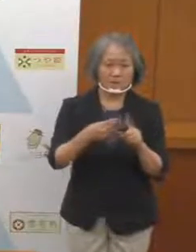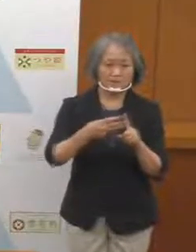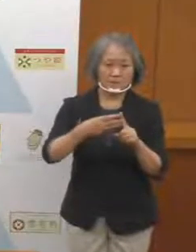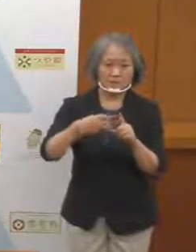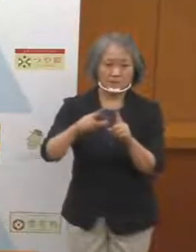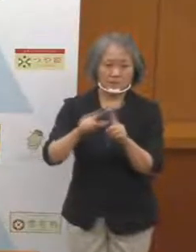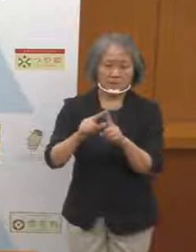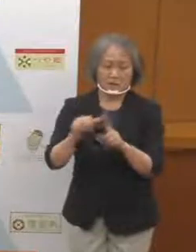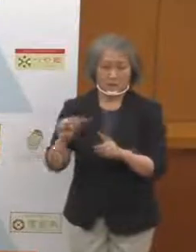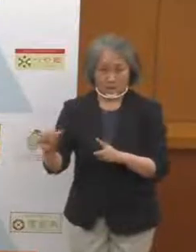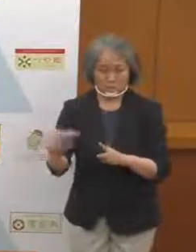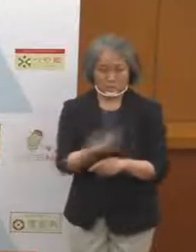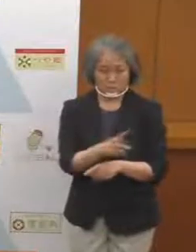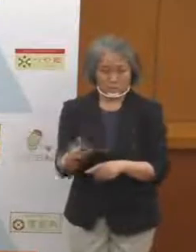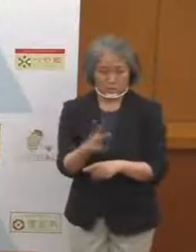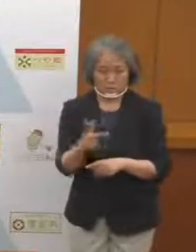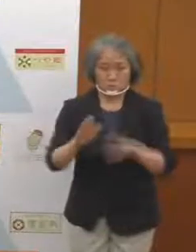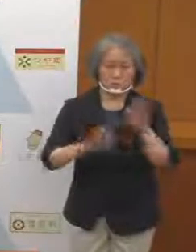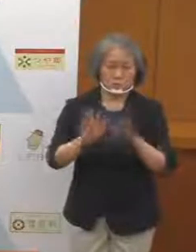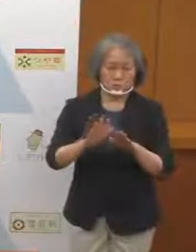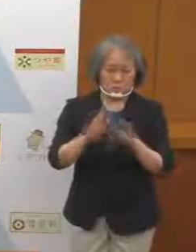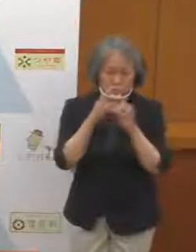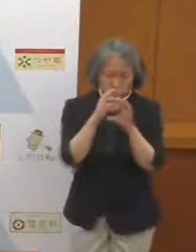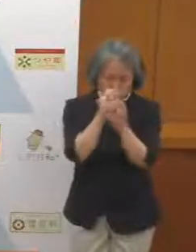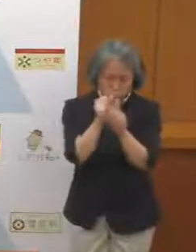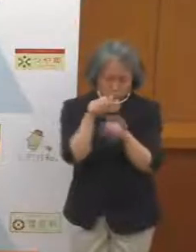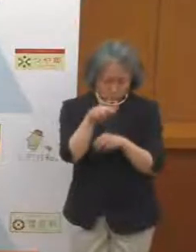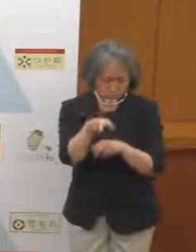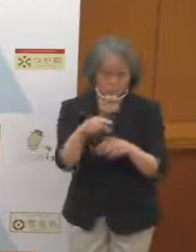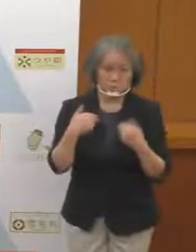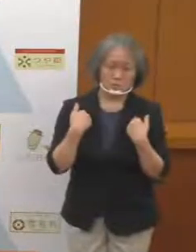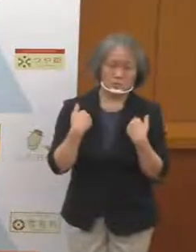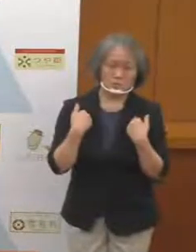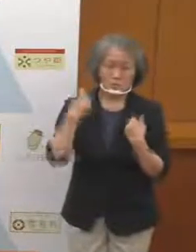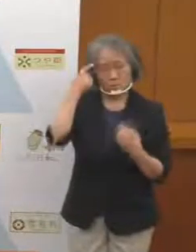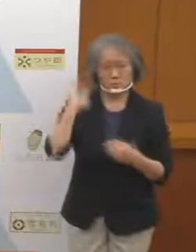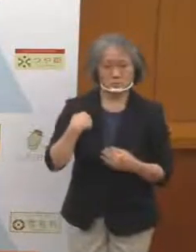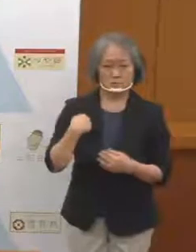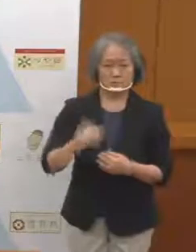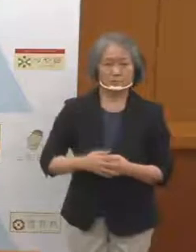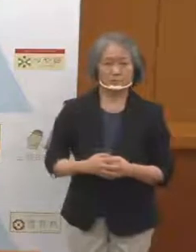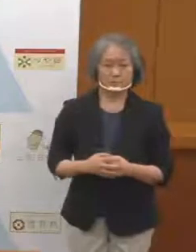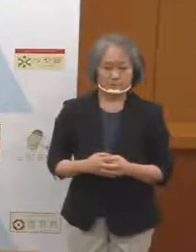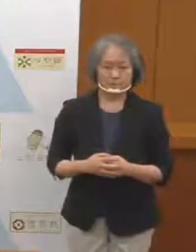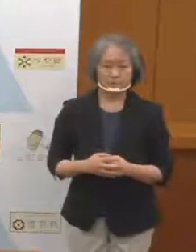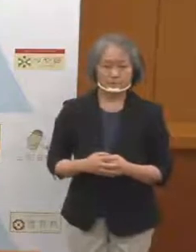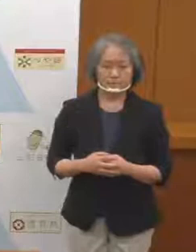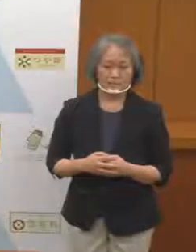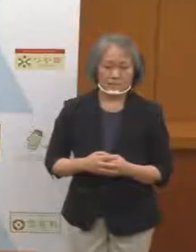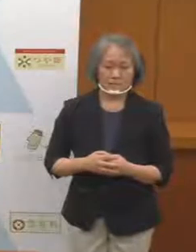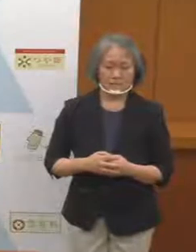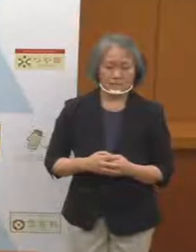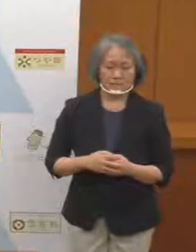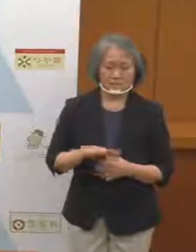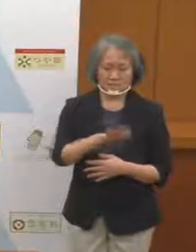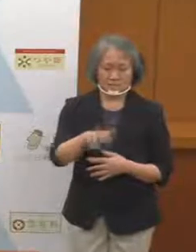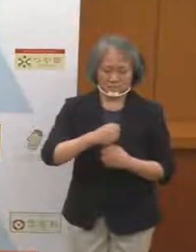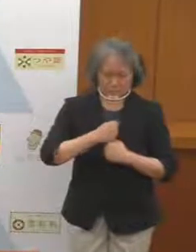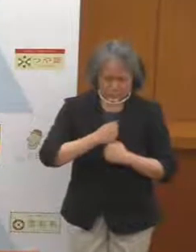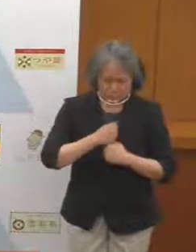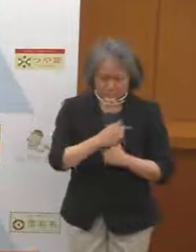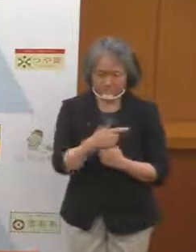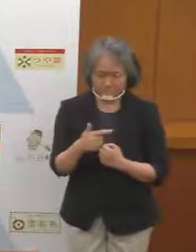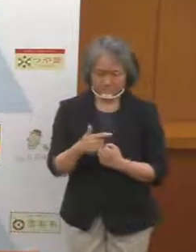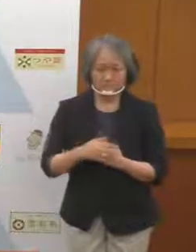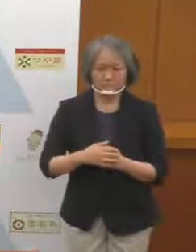注視していく必要があると考えております電子化しても最大限の警戒をしながら引き続き